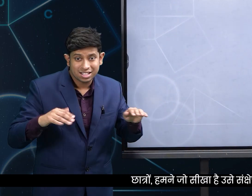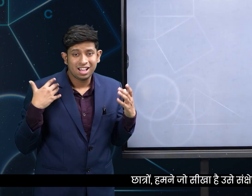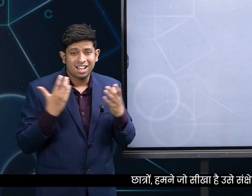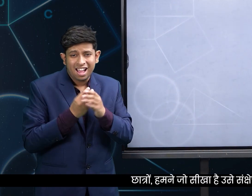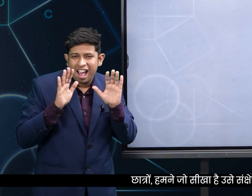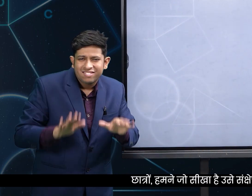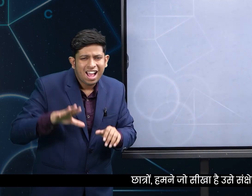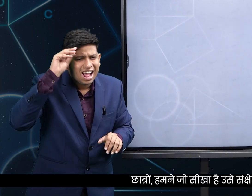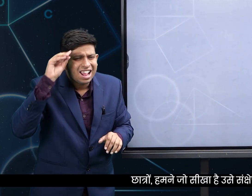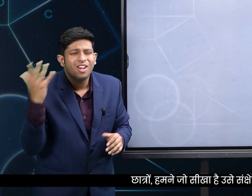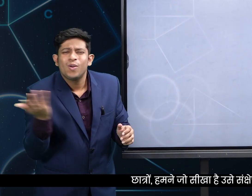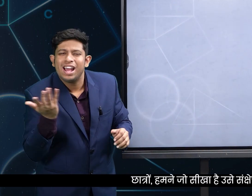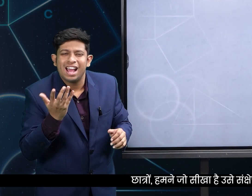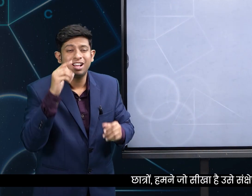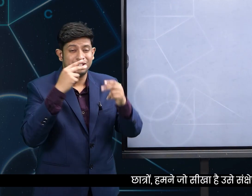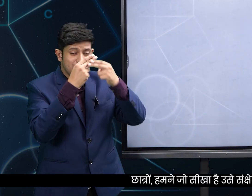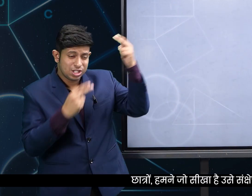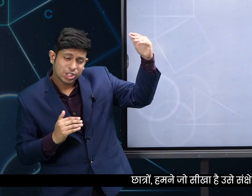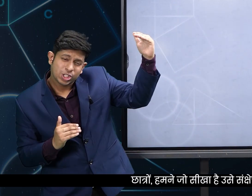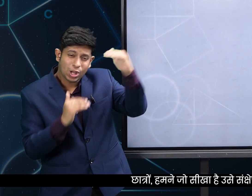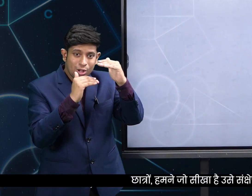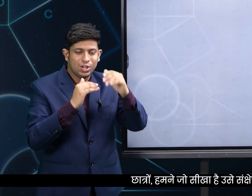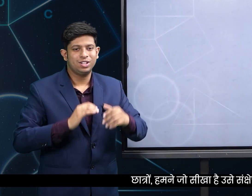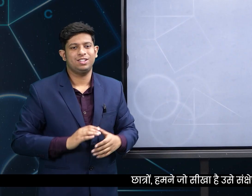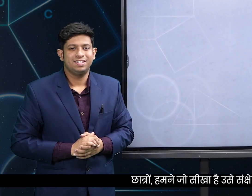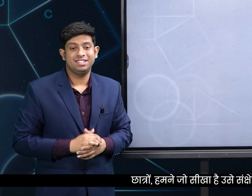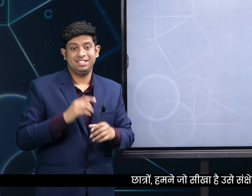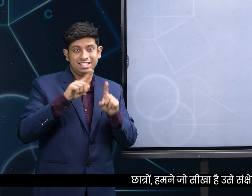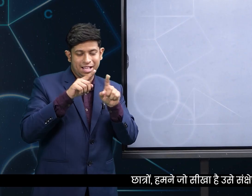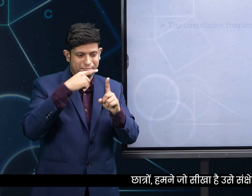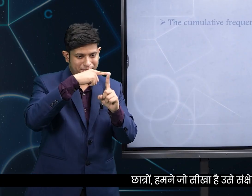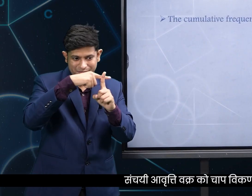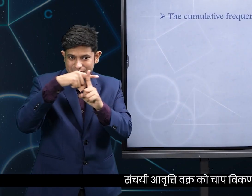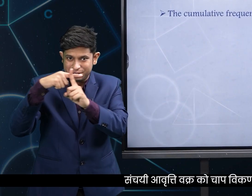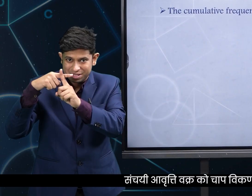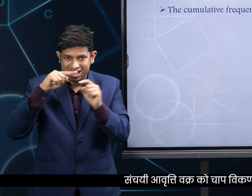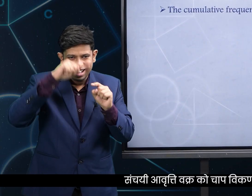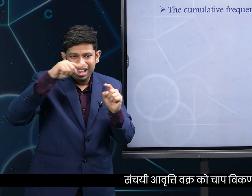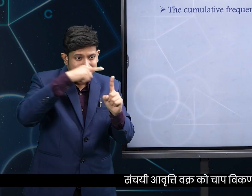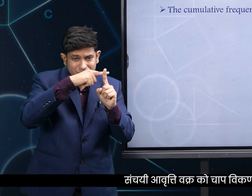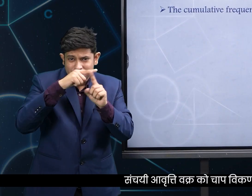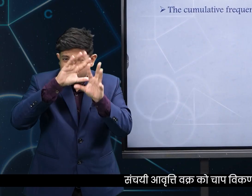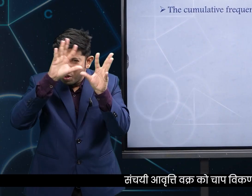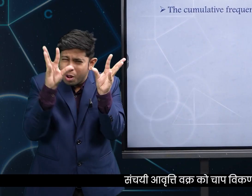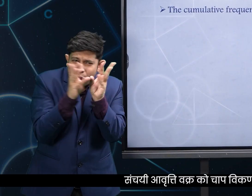छात्रों, हमने जो सीखा है उसे संक्षेप में प्रस्तुत करें। 1. संचयी आवृत्ति वक्र